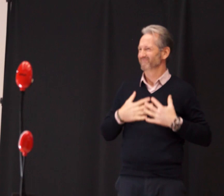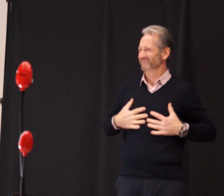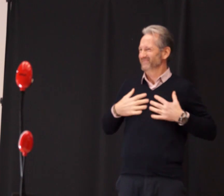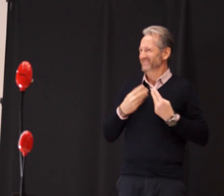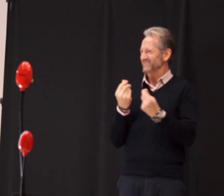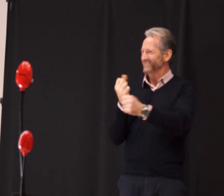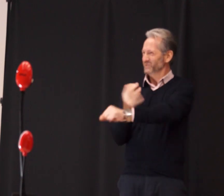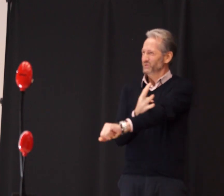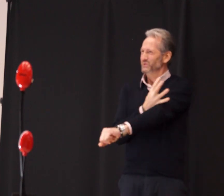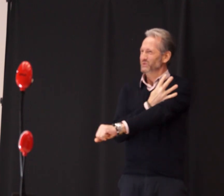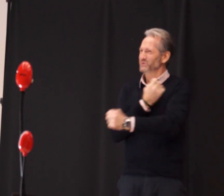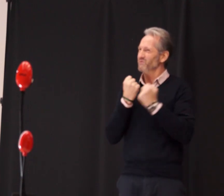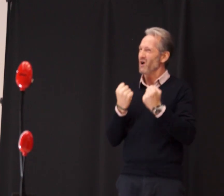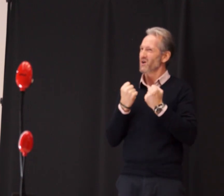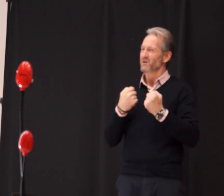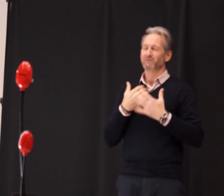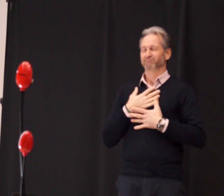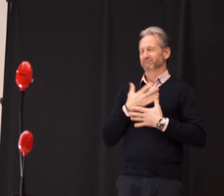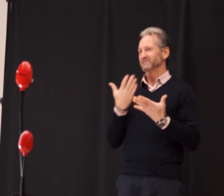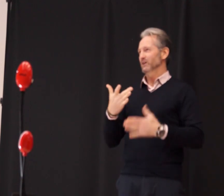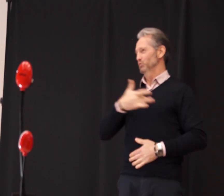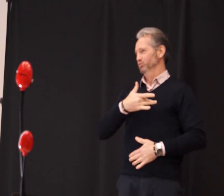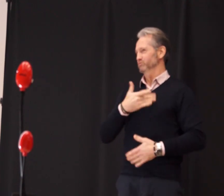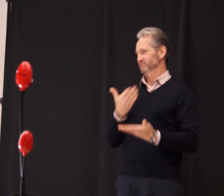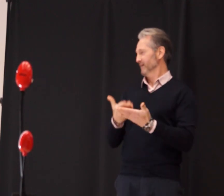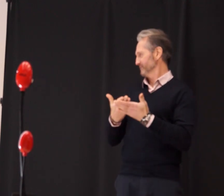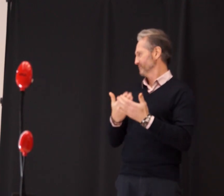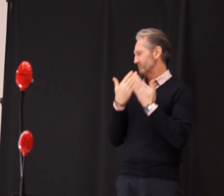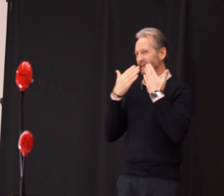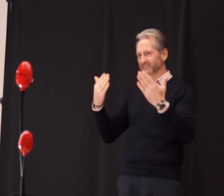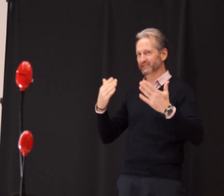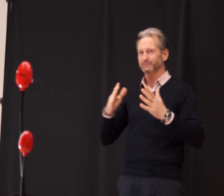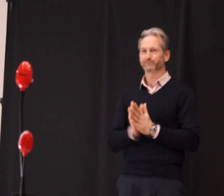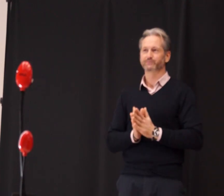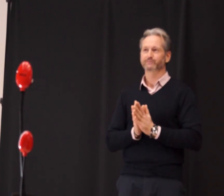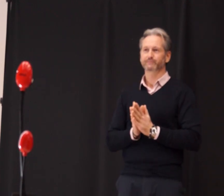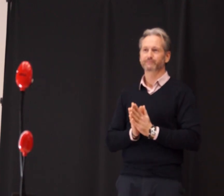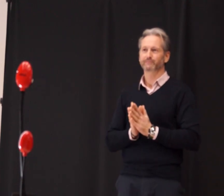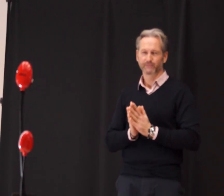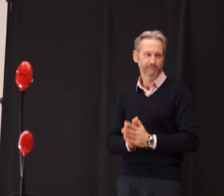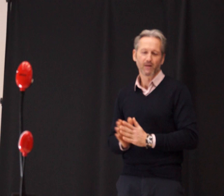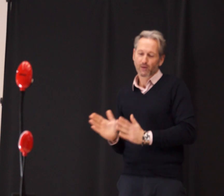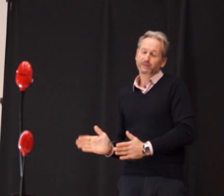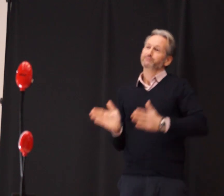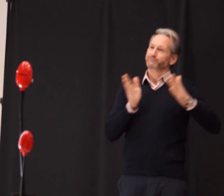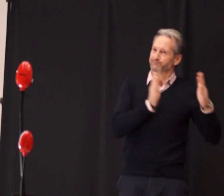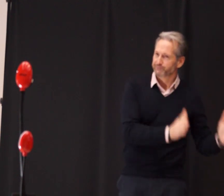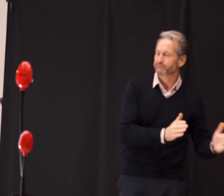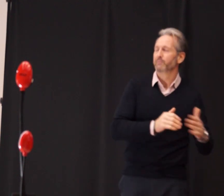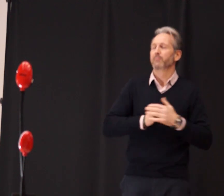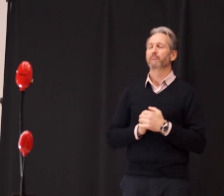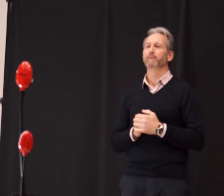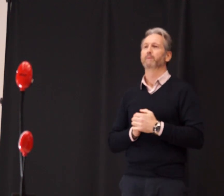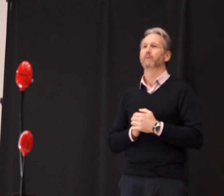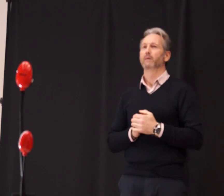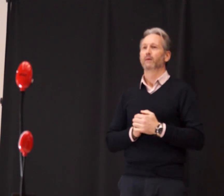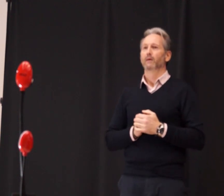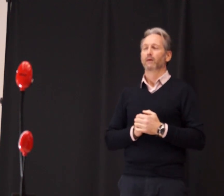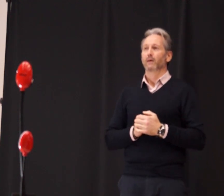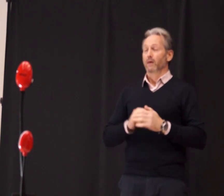je suis arrivé dans cet environnement-là à ce moment-là. Je suis très touché par cet événement qui est une synthèse de tout. De